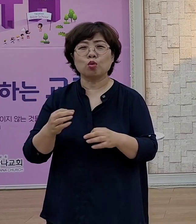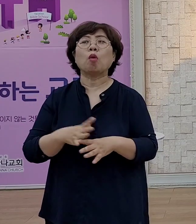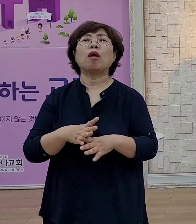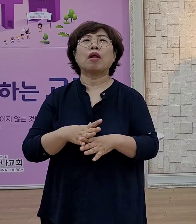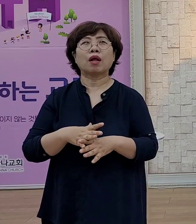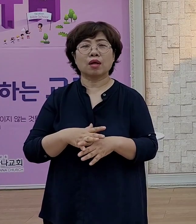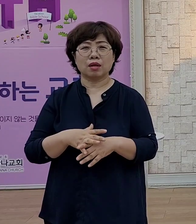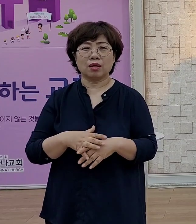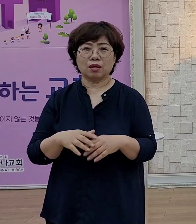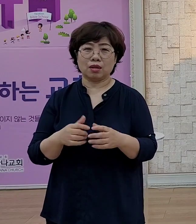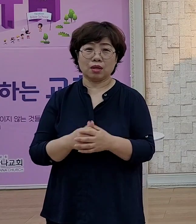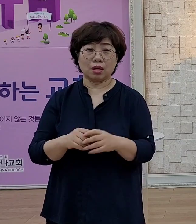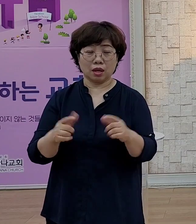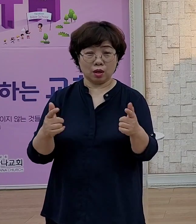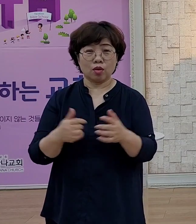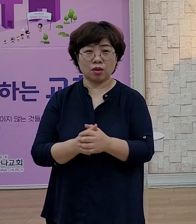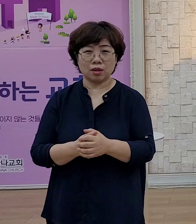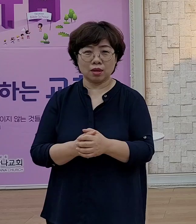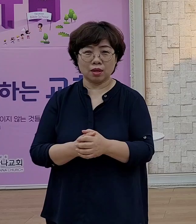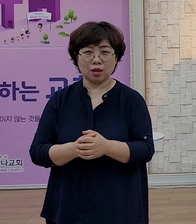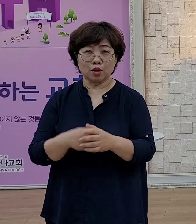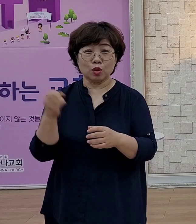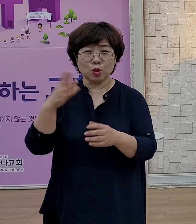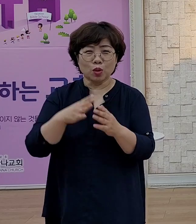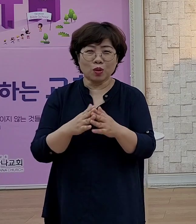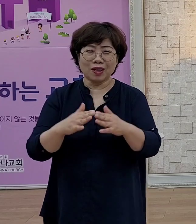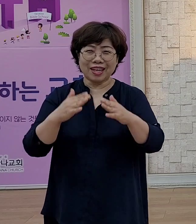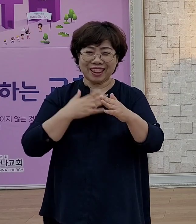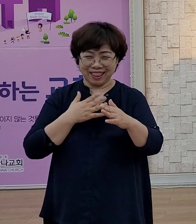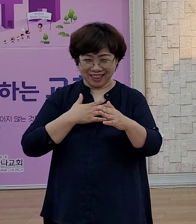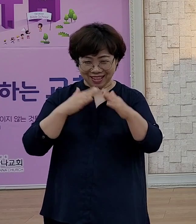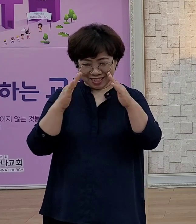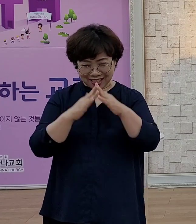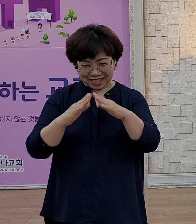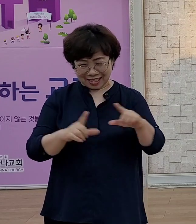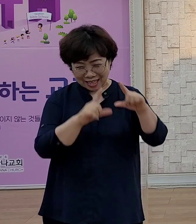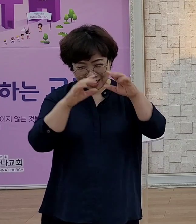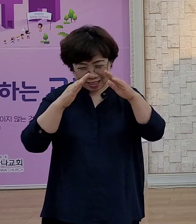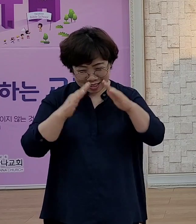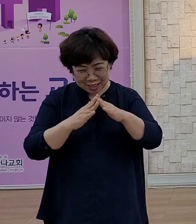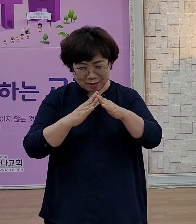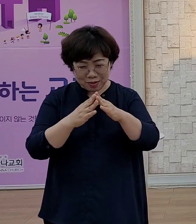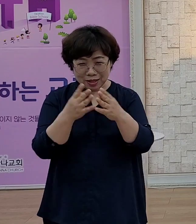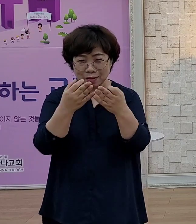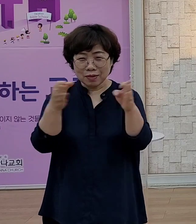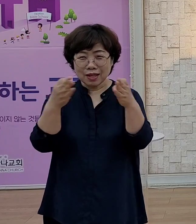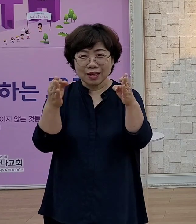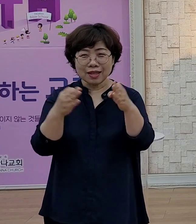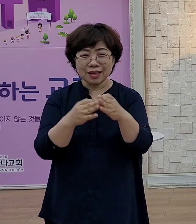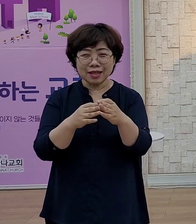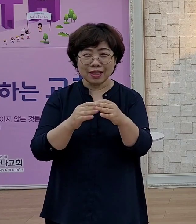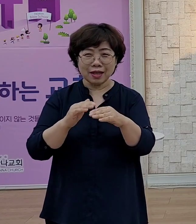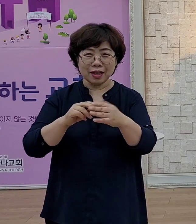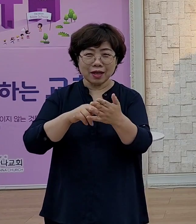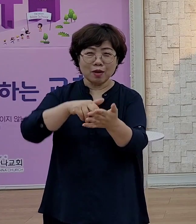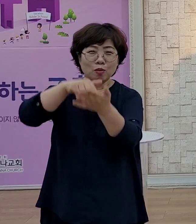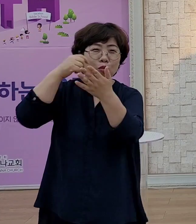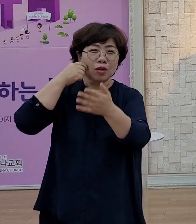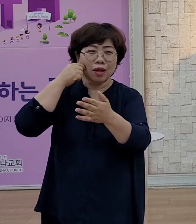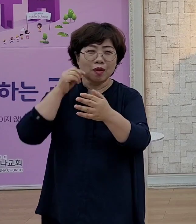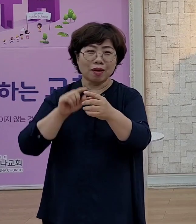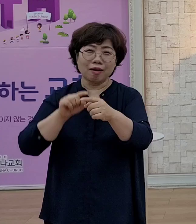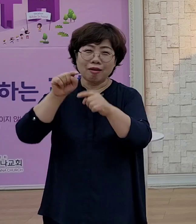했는데 알고 보니까 저희 집이 14층이거든요. 1층에서 14층까지 걸어 올라와요. 엘리베이터를 못 하겠다는 거예요.